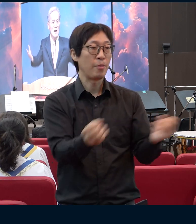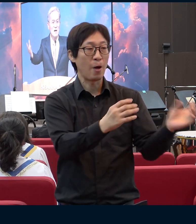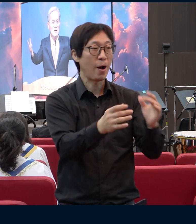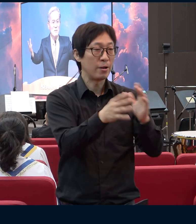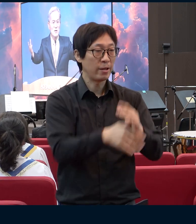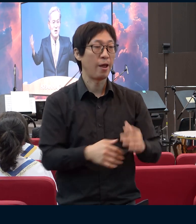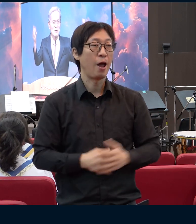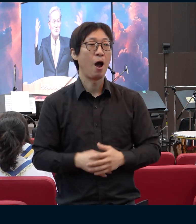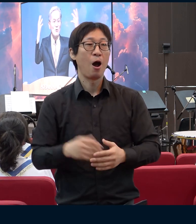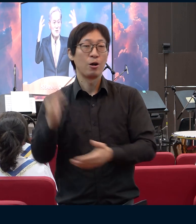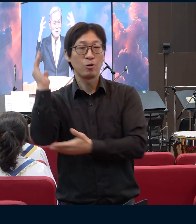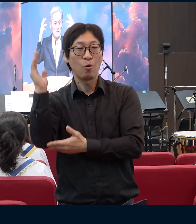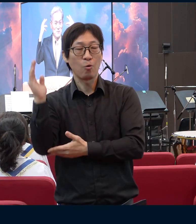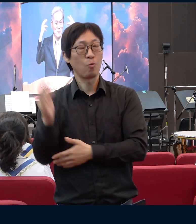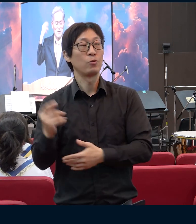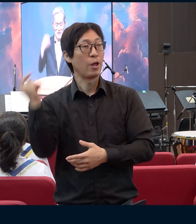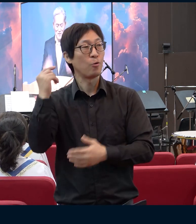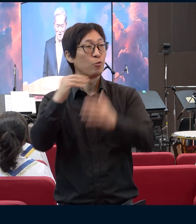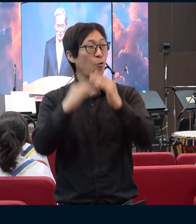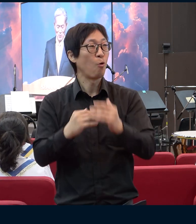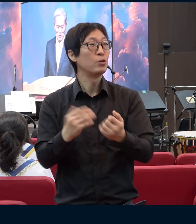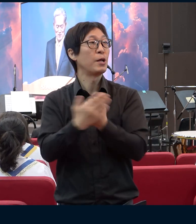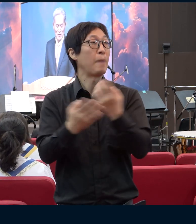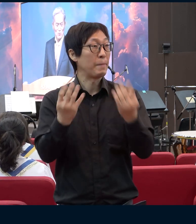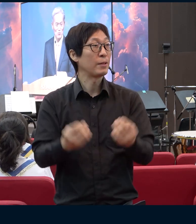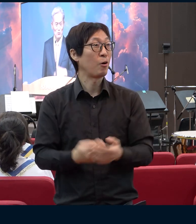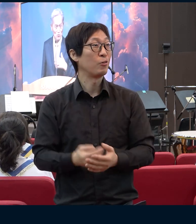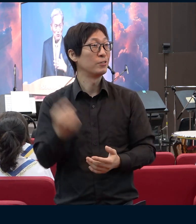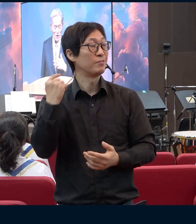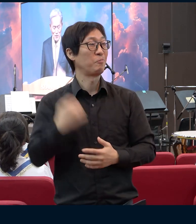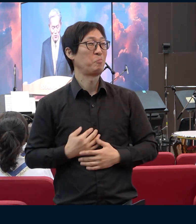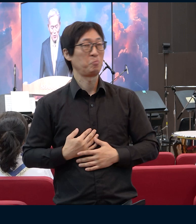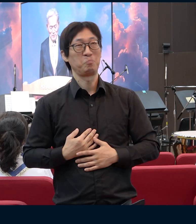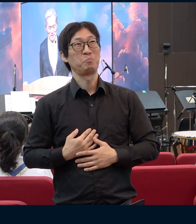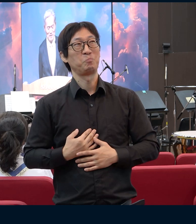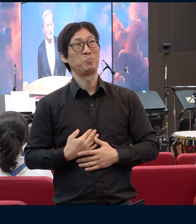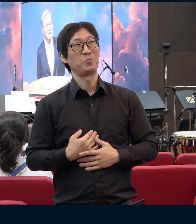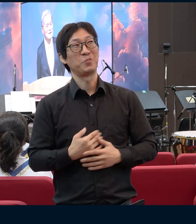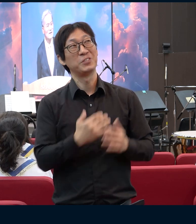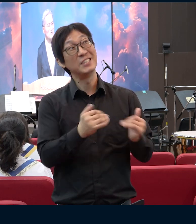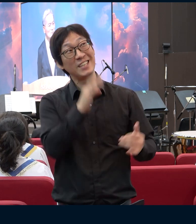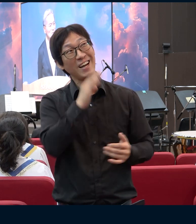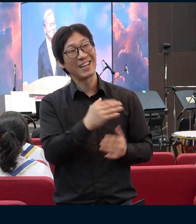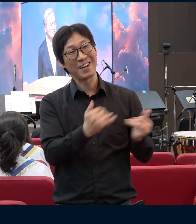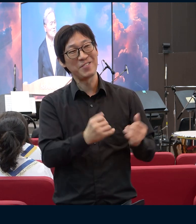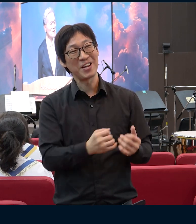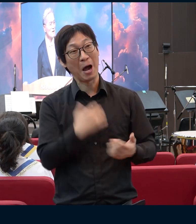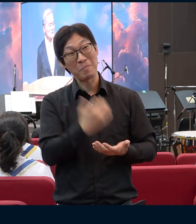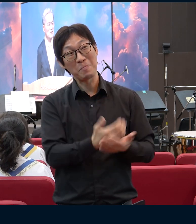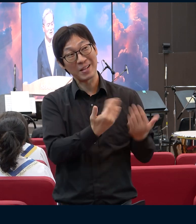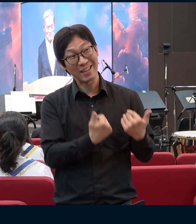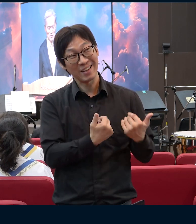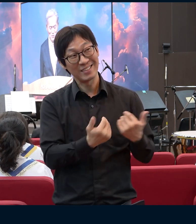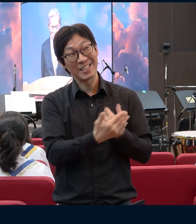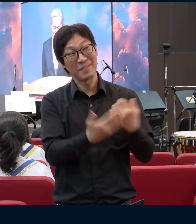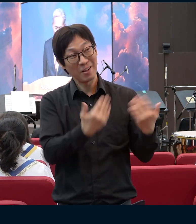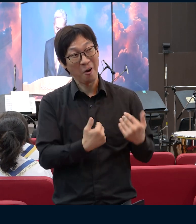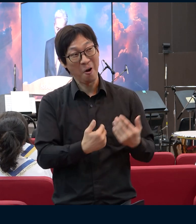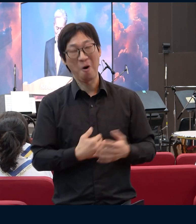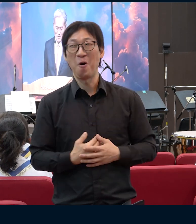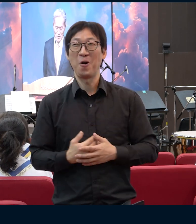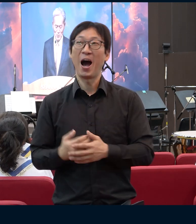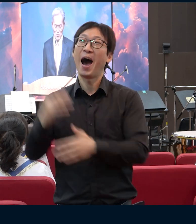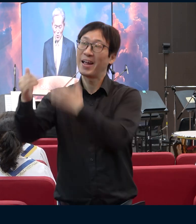이런 이야기가 막 제게 들려왔어요. 자, 그러다 보니까 제가 좀 우쭐해가지고 주님께 이렇게 말씀드렸어요.